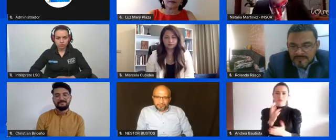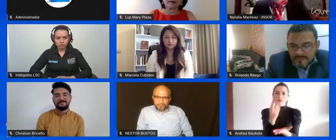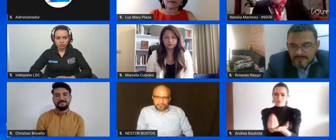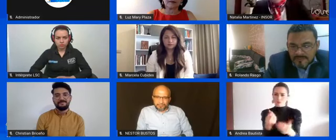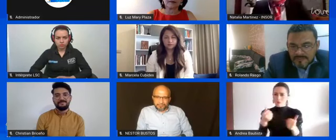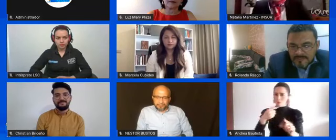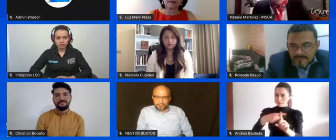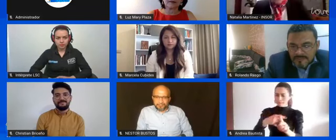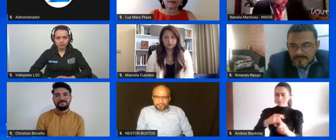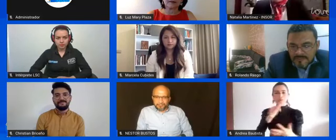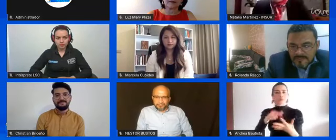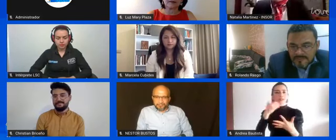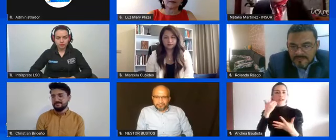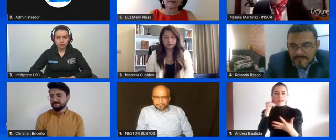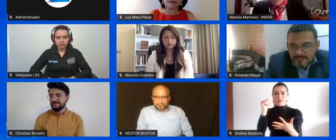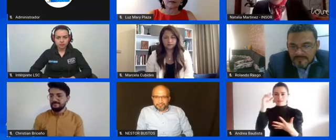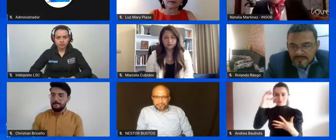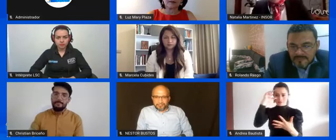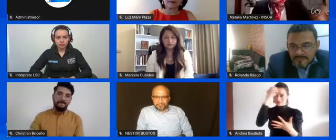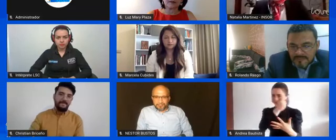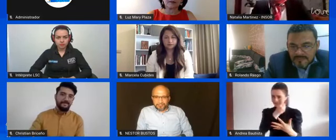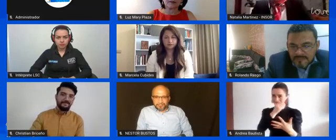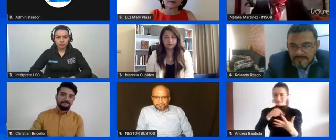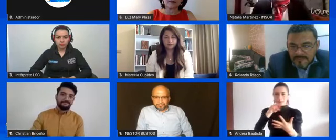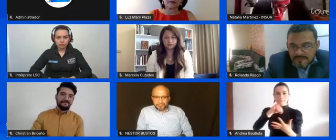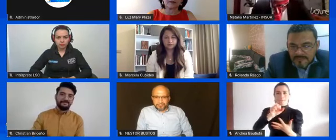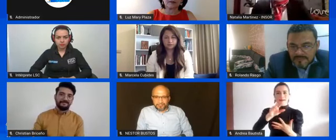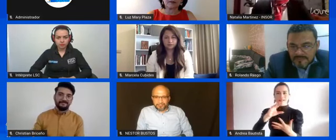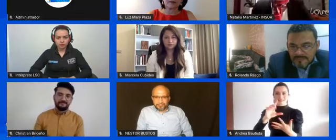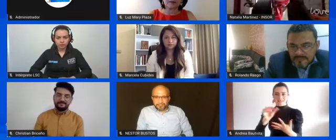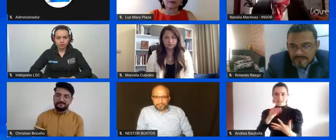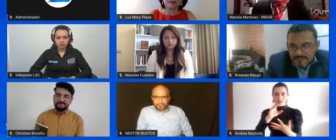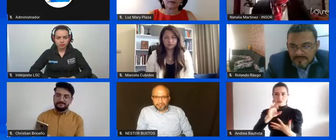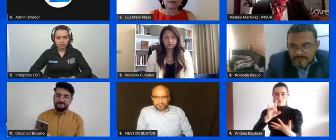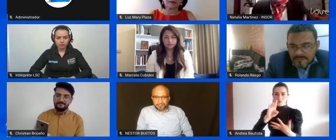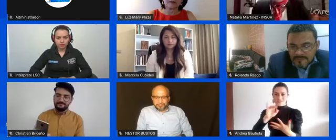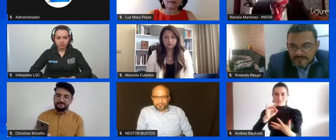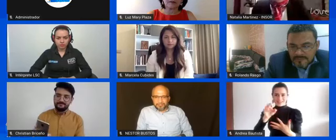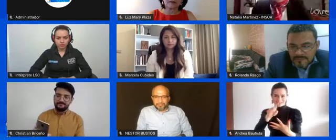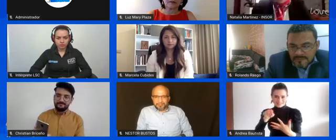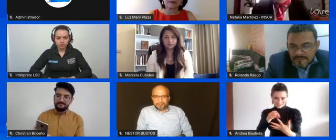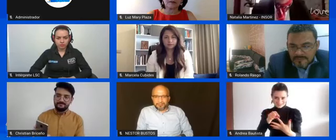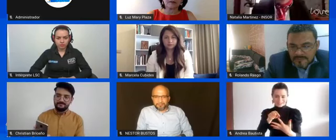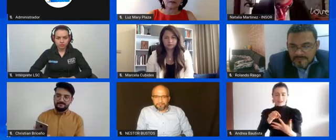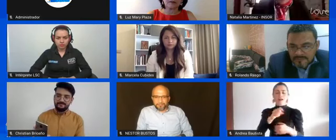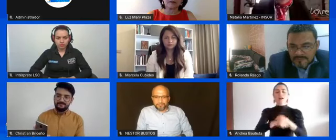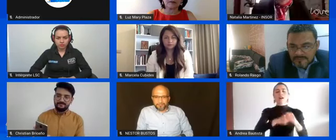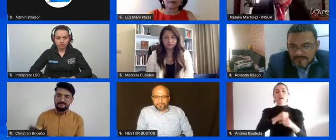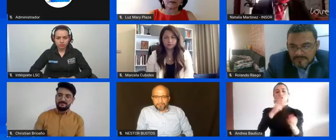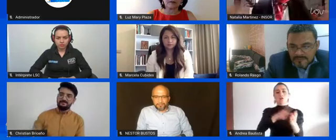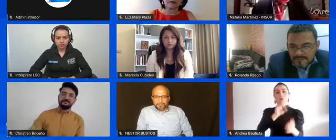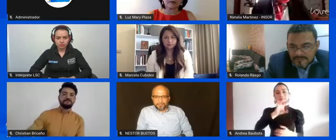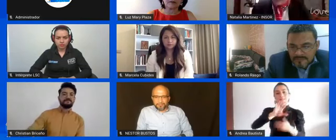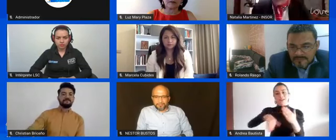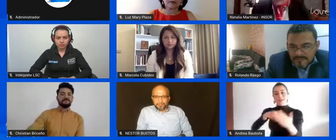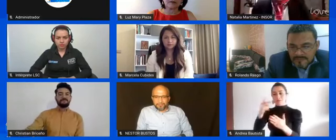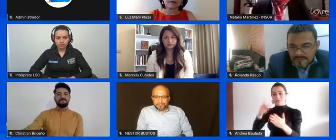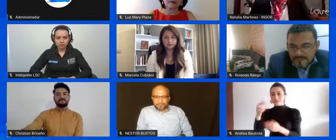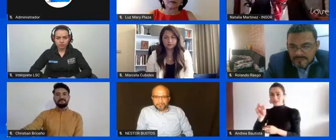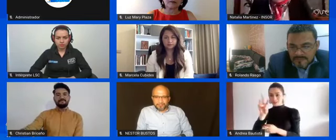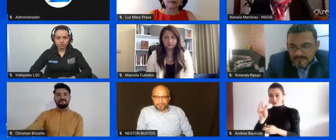Marcela Cubides, directora que me antecedió a mí, fue directora del instituto entre 2015 y 2018. Y también